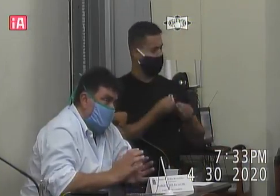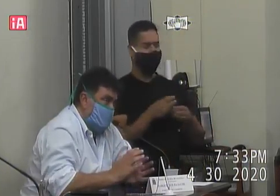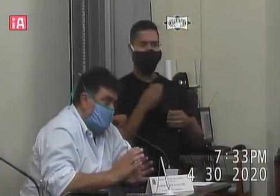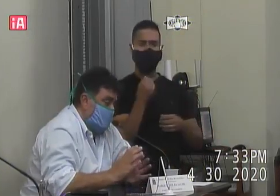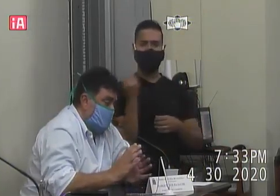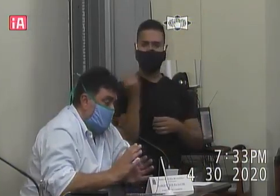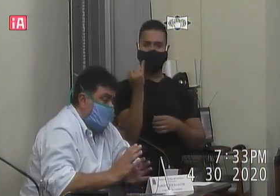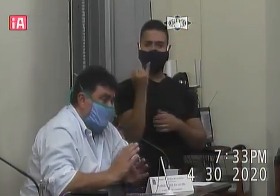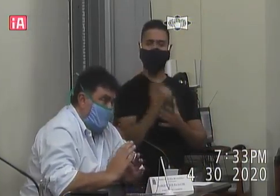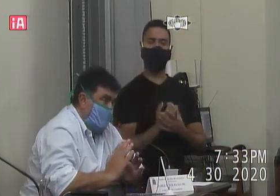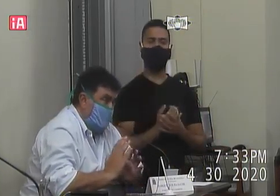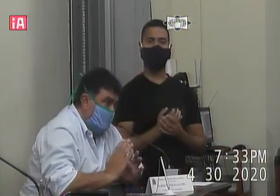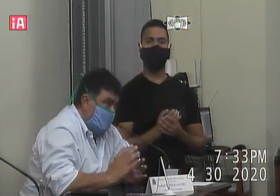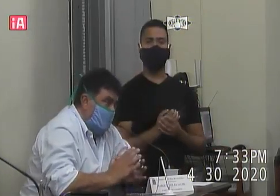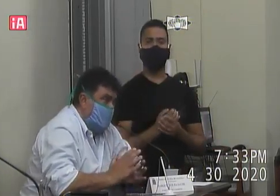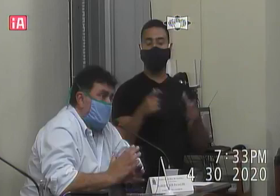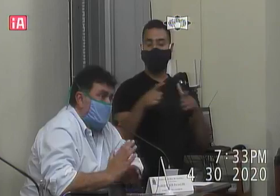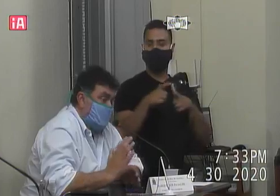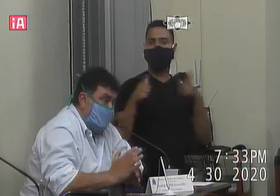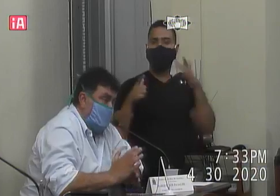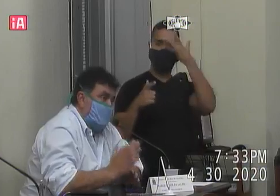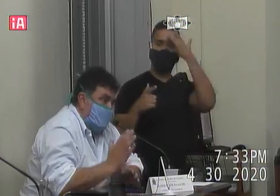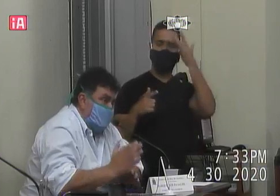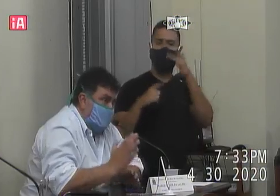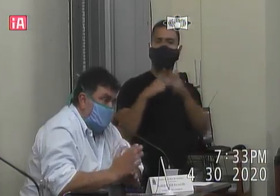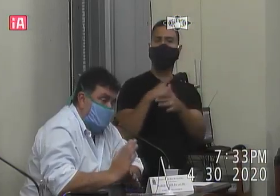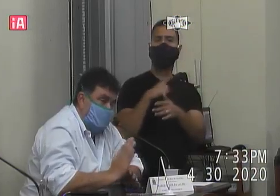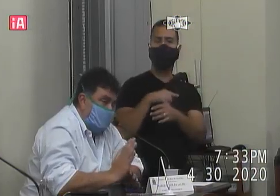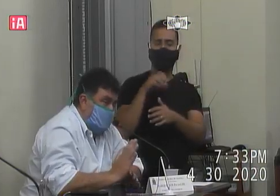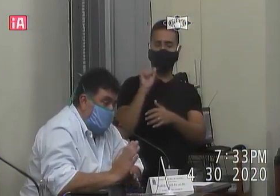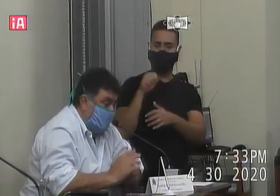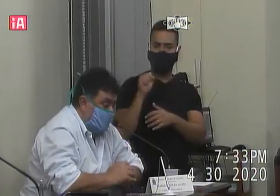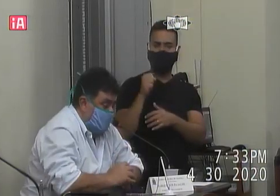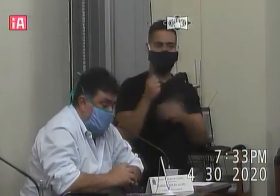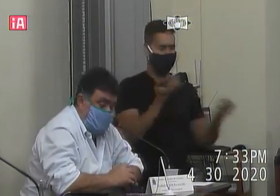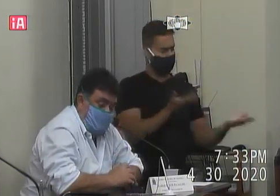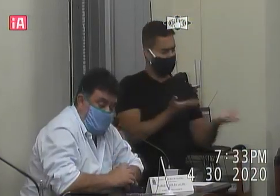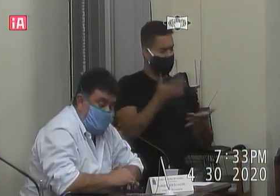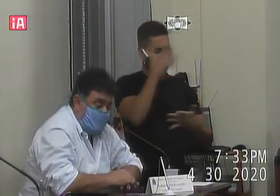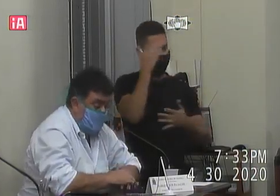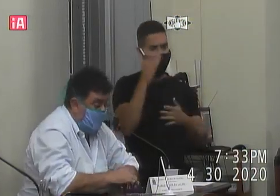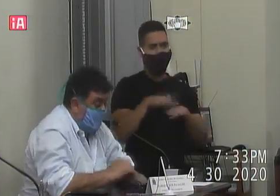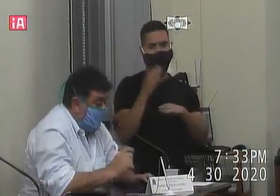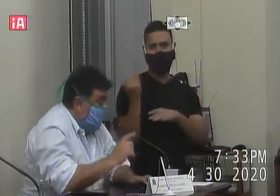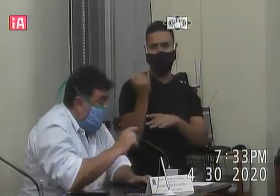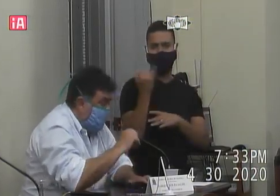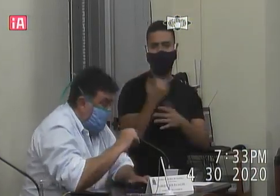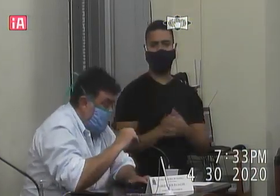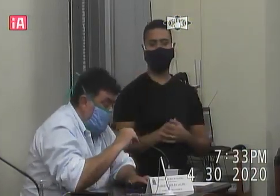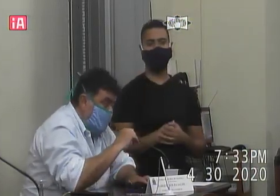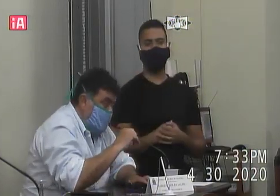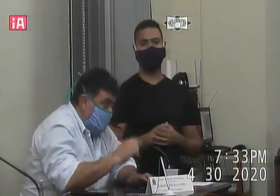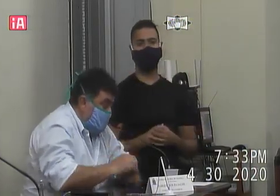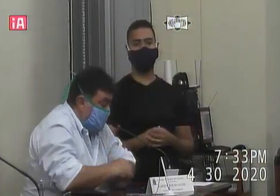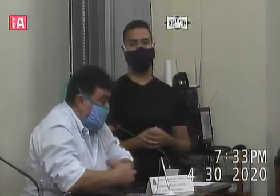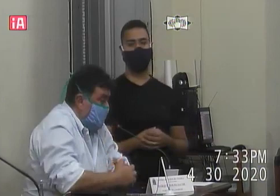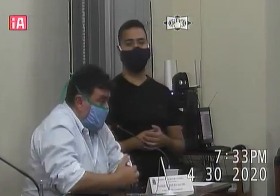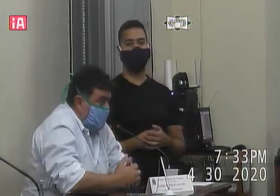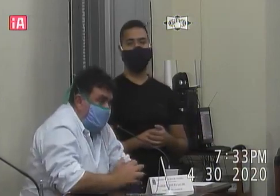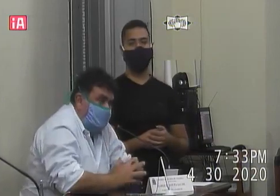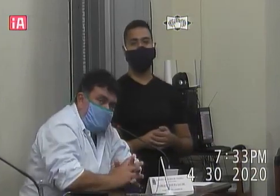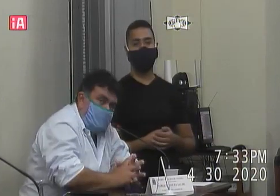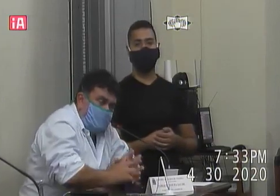Isso é muito importante, né? A maioria tem essa conduta e isso é que é o mais importante. Eu queria falar que hoje